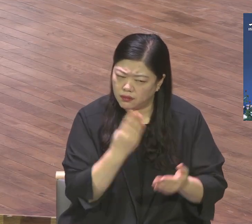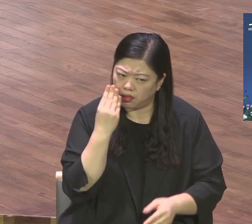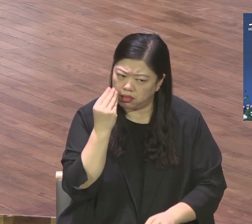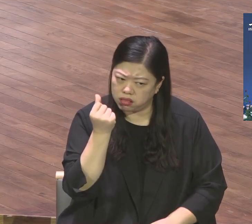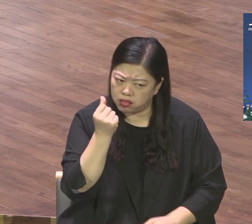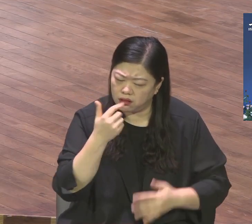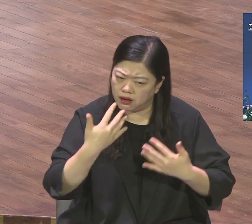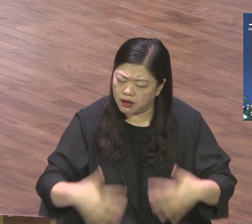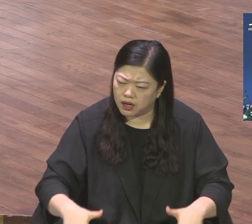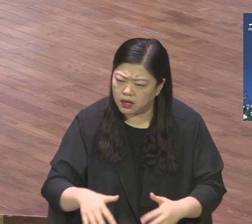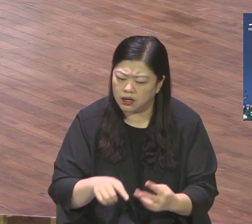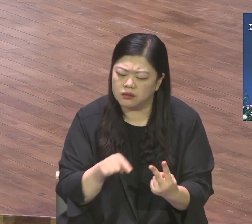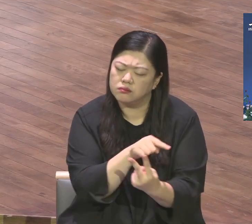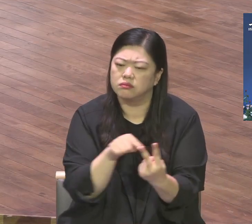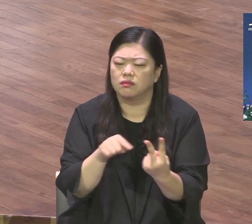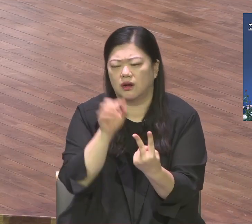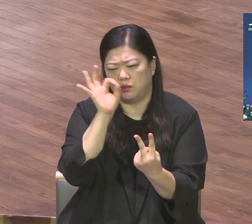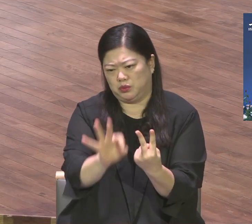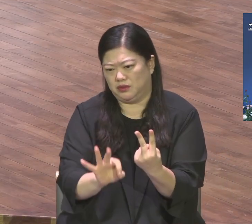나라 5천 종족